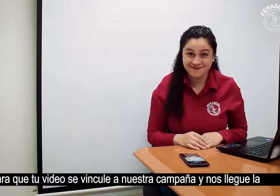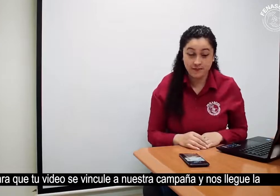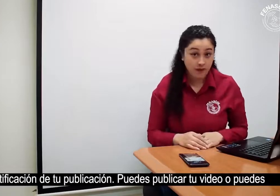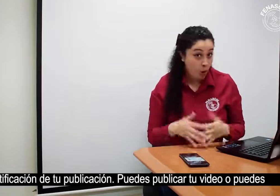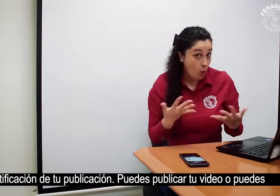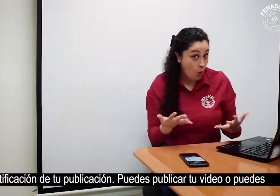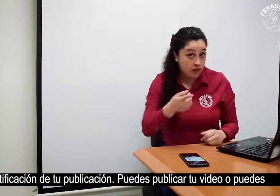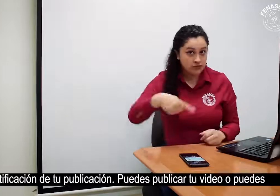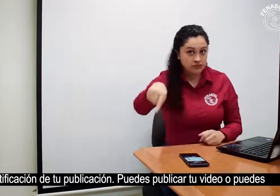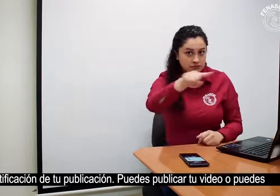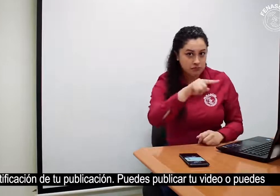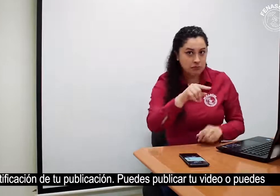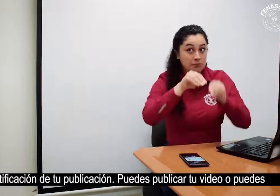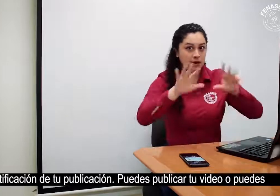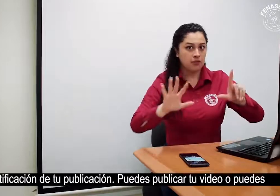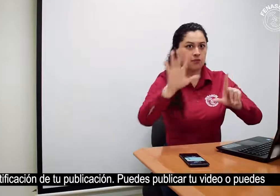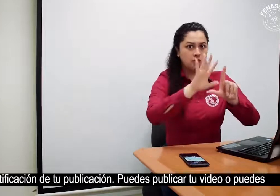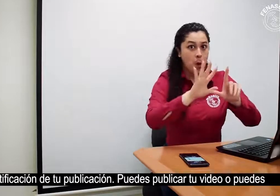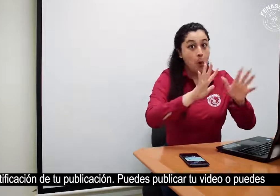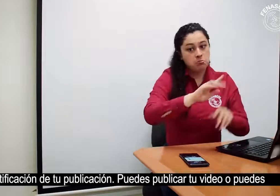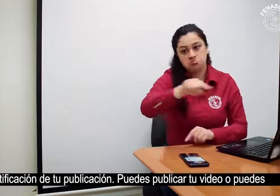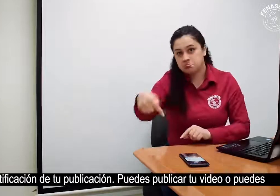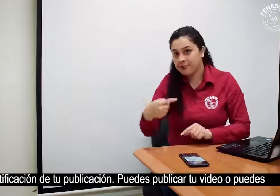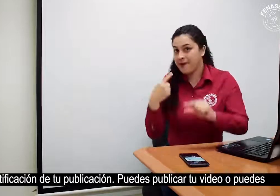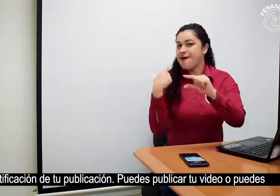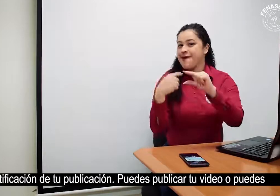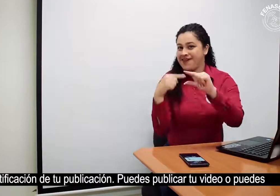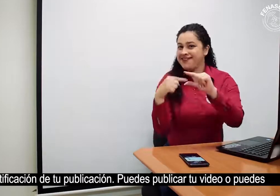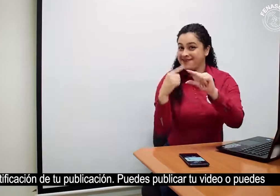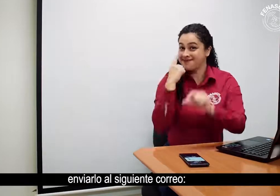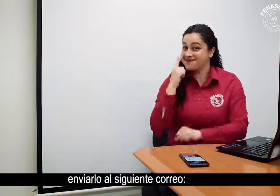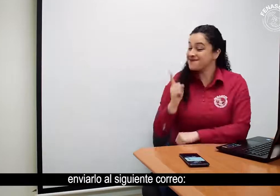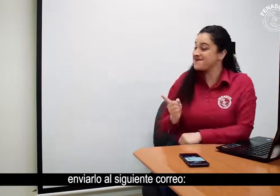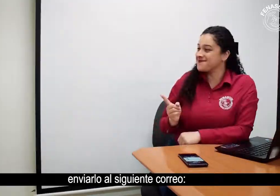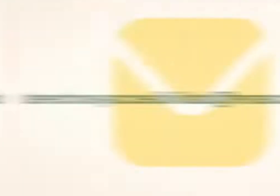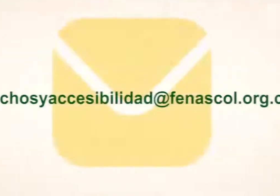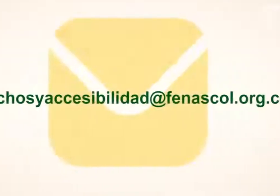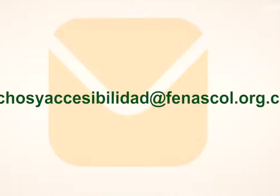llegue la notificación de tu publicación. Puedes publicar tu video o puedes enviarlo al siguiente correo.